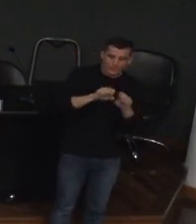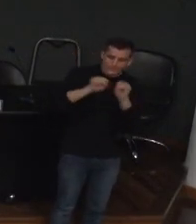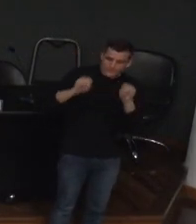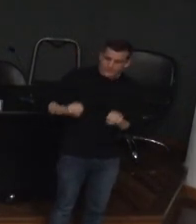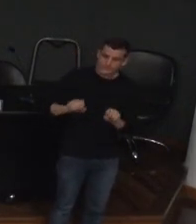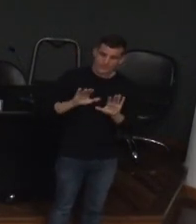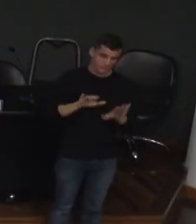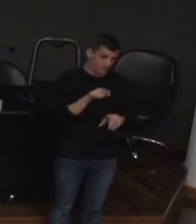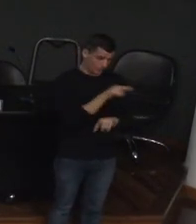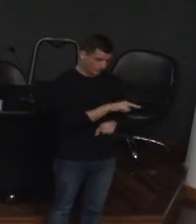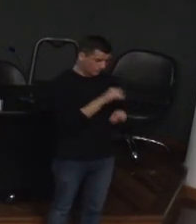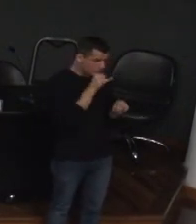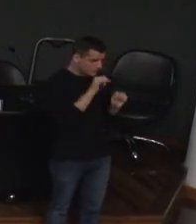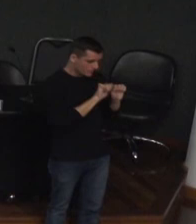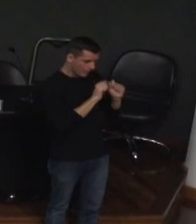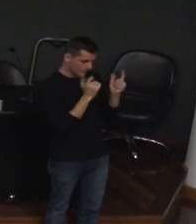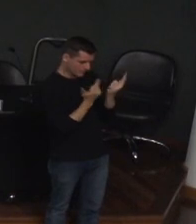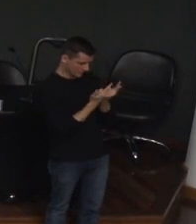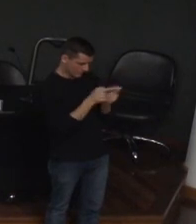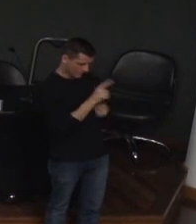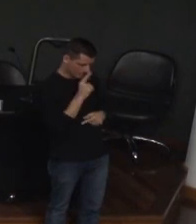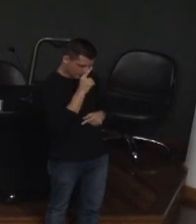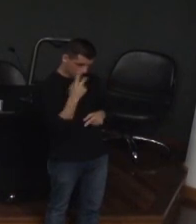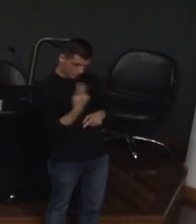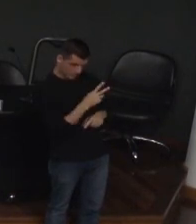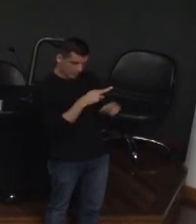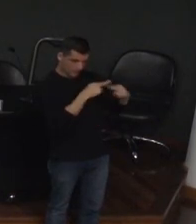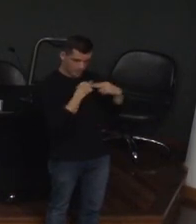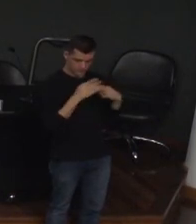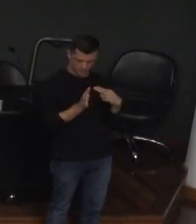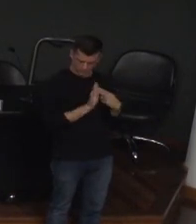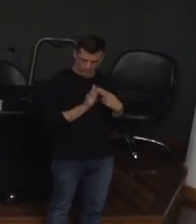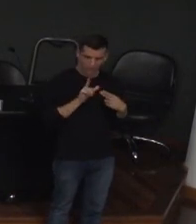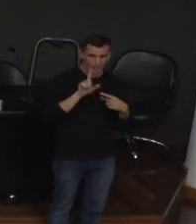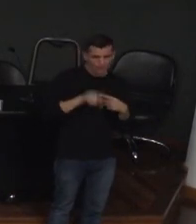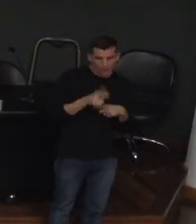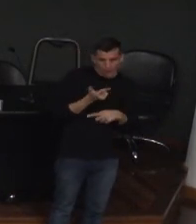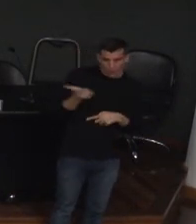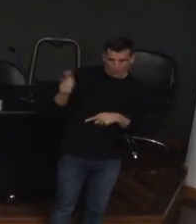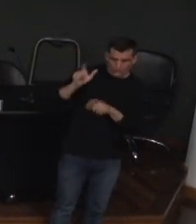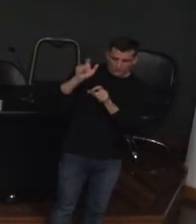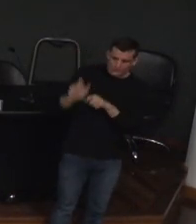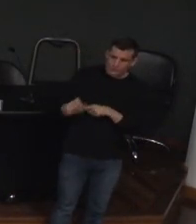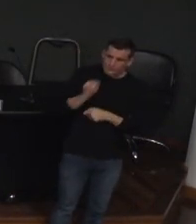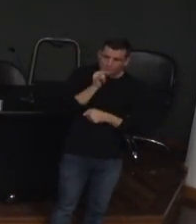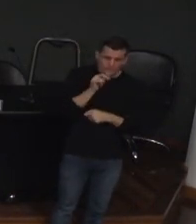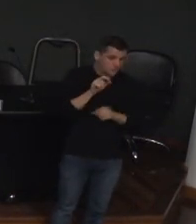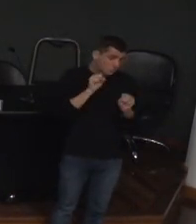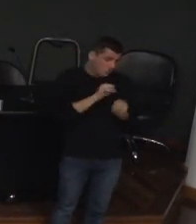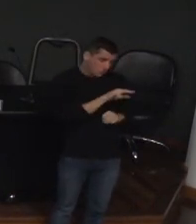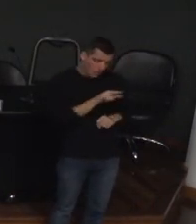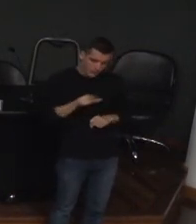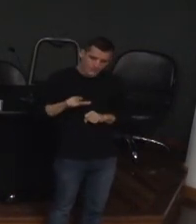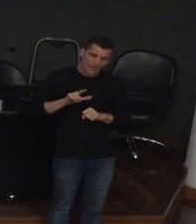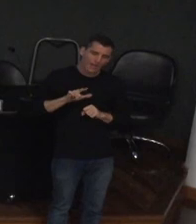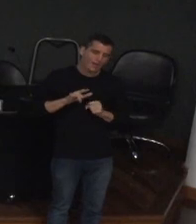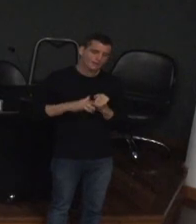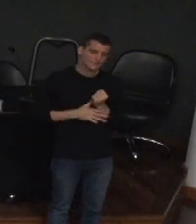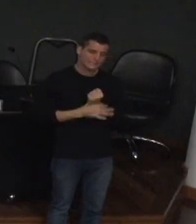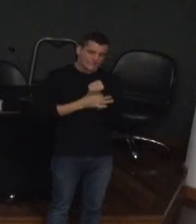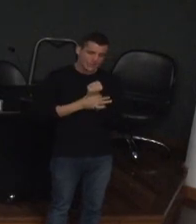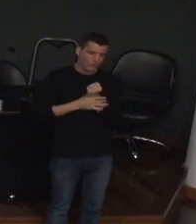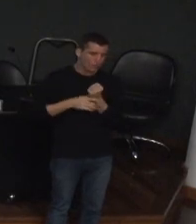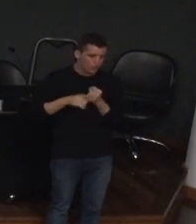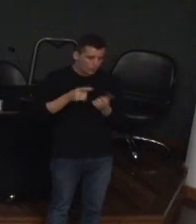risco não é da Assembleia, esse risco é do terceiro. Né? Vai, por exemplo, você poderia fazer uma obra, uma contratação de um seguro, a transferência do risco é isso. Né? Uhum.